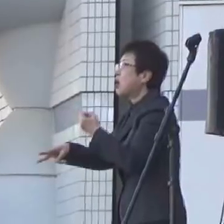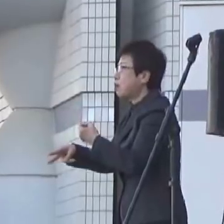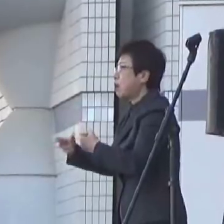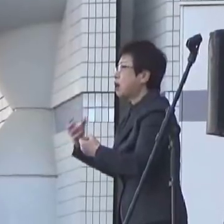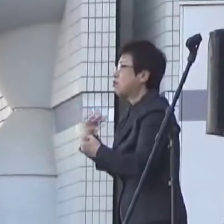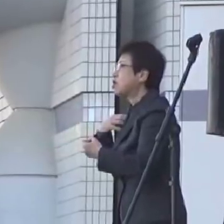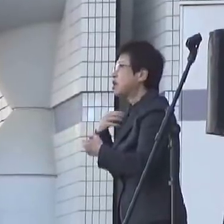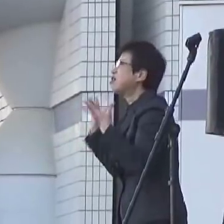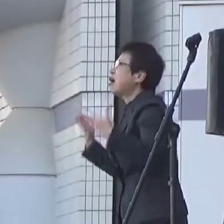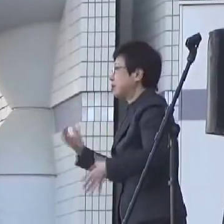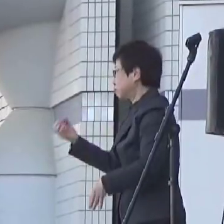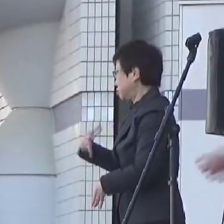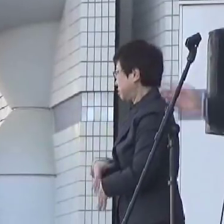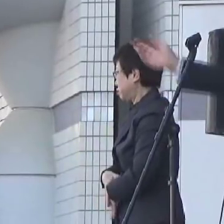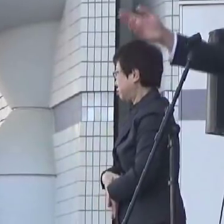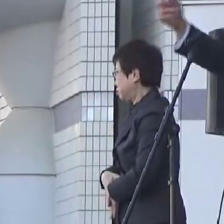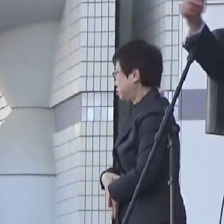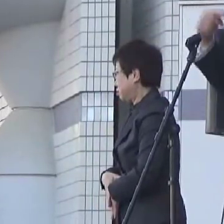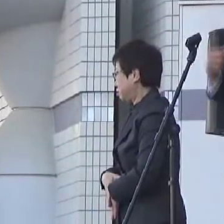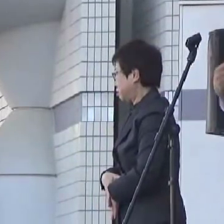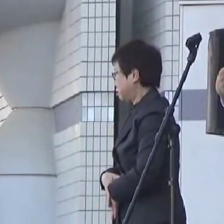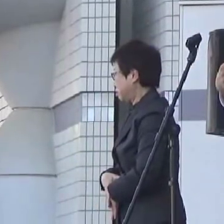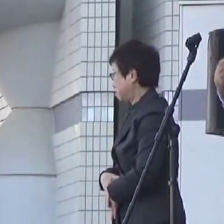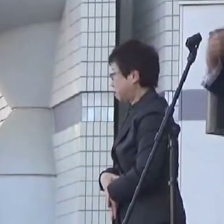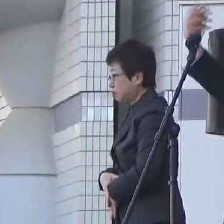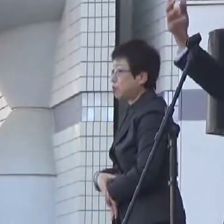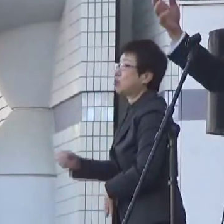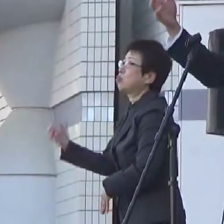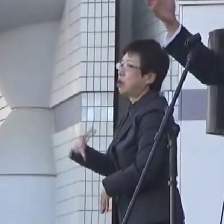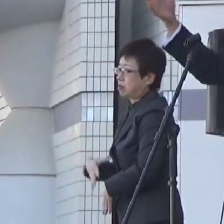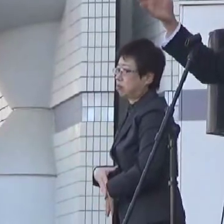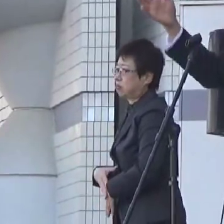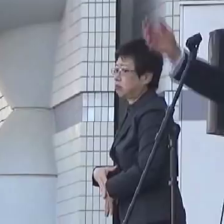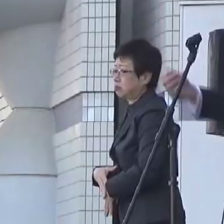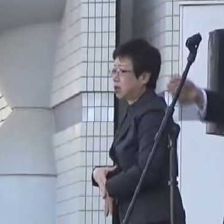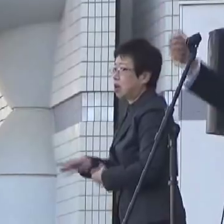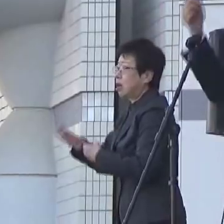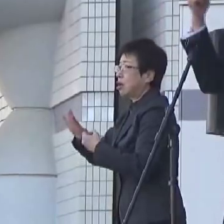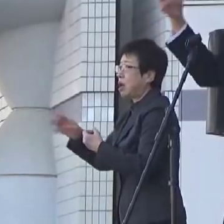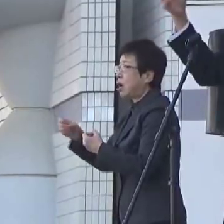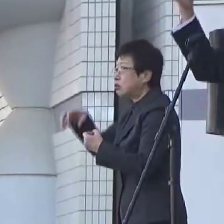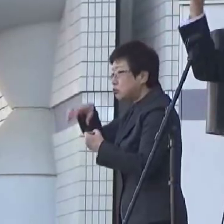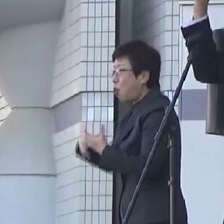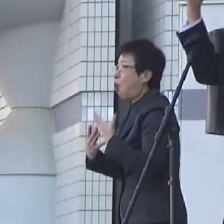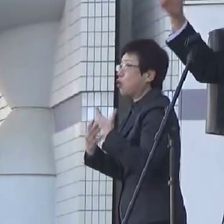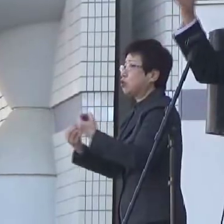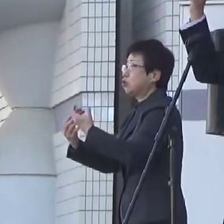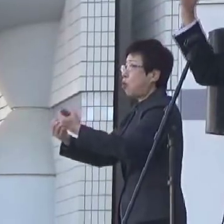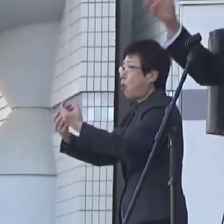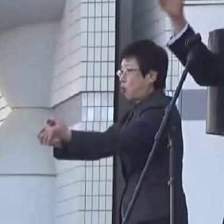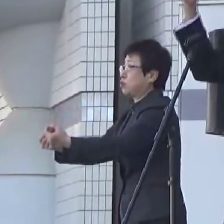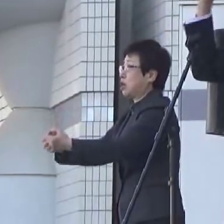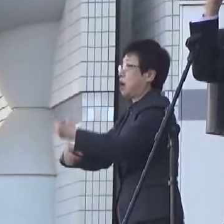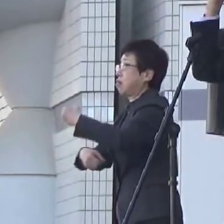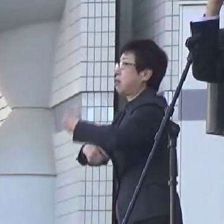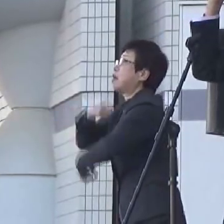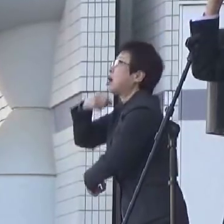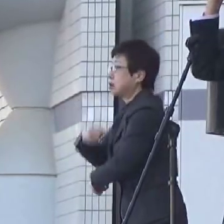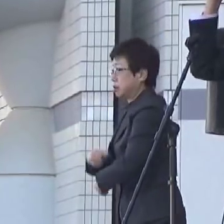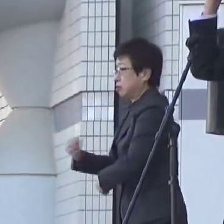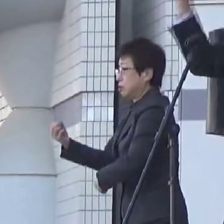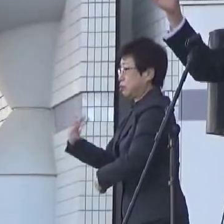って彼は言うんですよ、ね、原発ゼロは無責任だ、原発依存が正しいエネルギーミックス